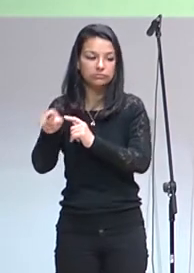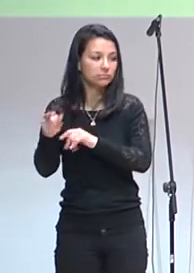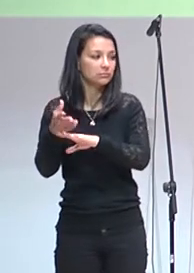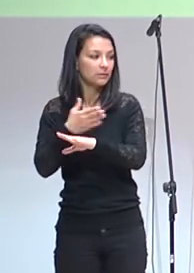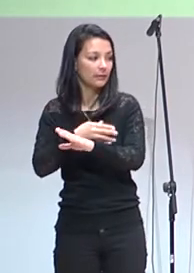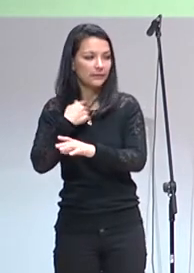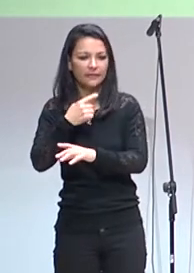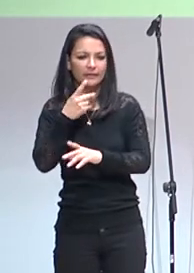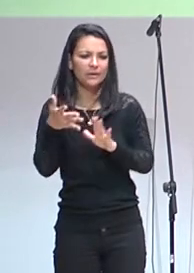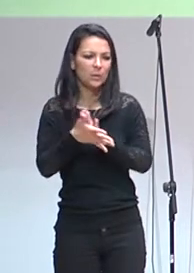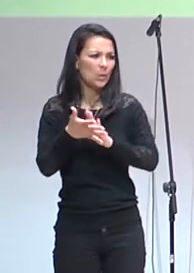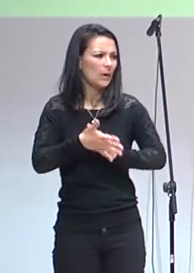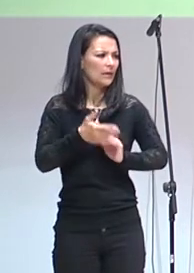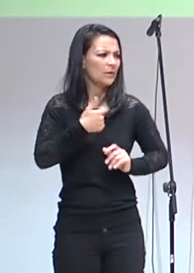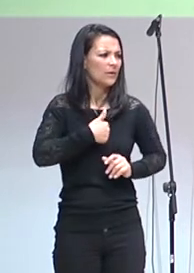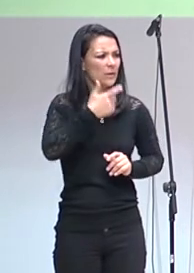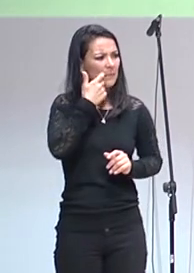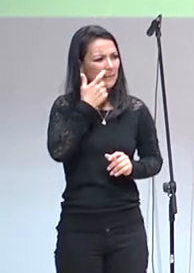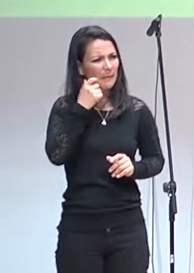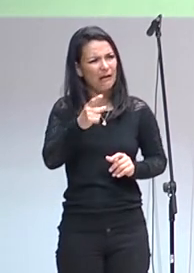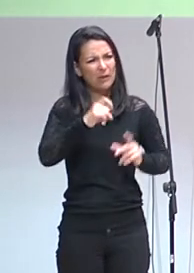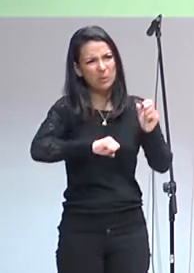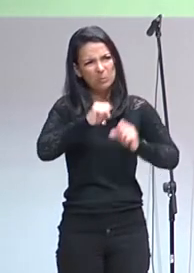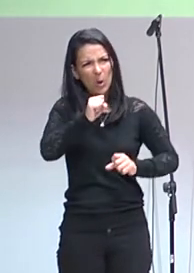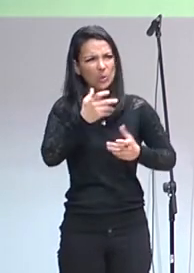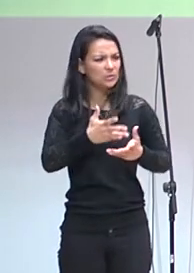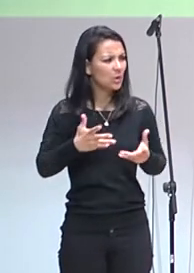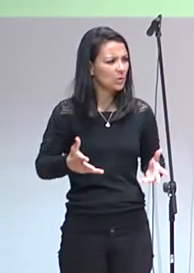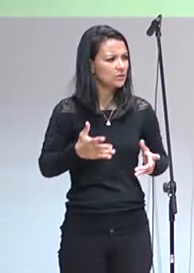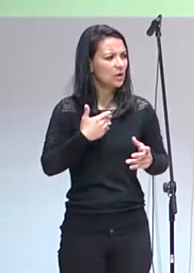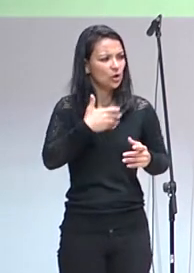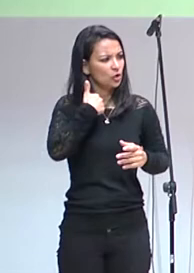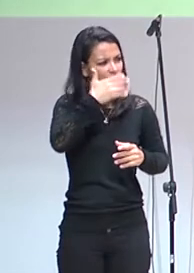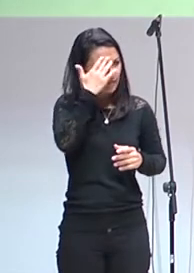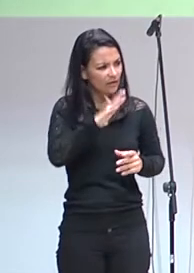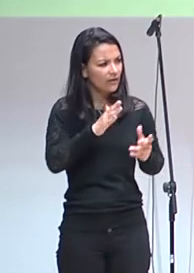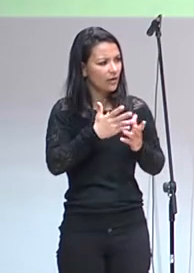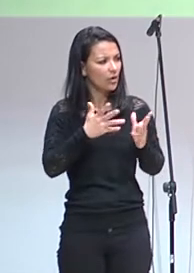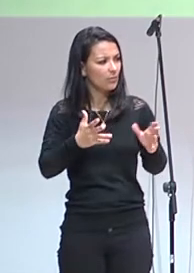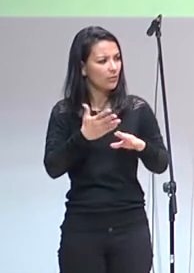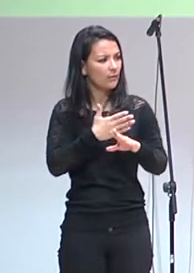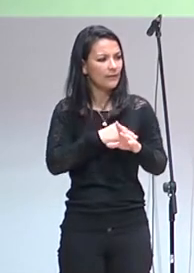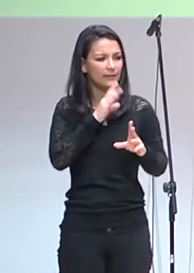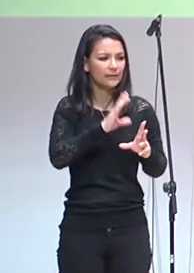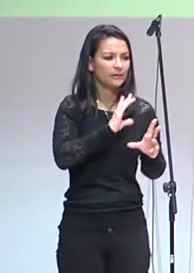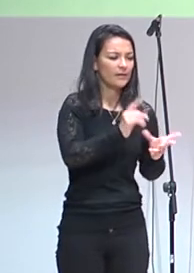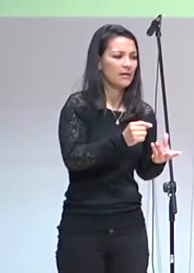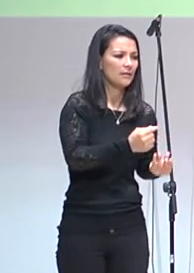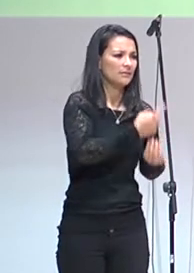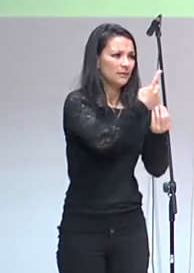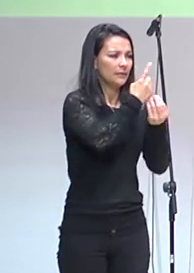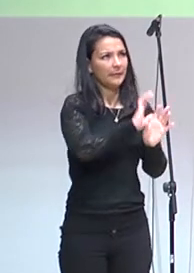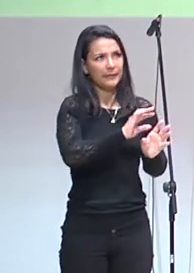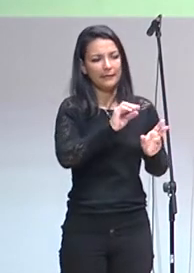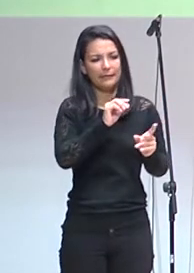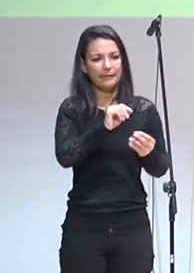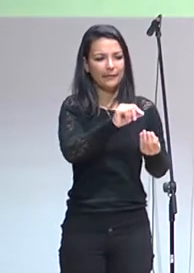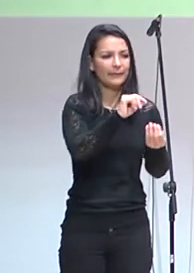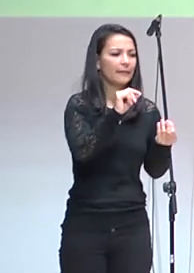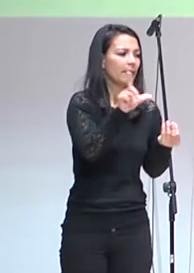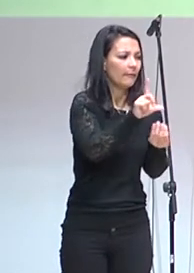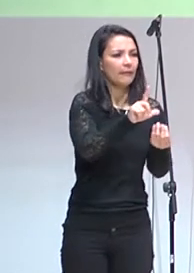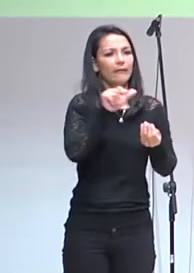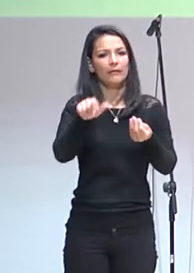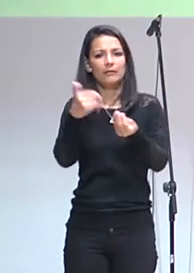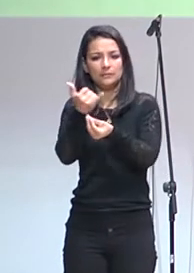papá, ya, bueno, el héroe. Y no nos dimos cuenta que era entre liberales y conservadores, pero finalmente no. Él dice que